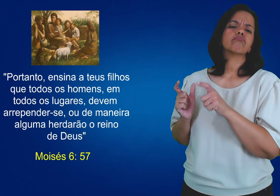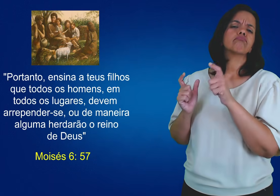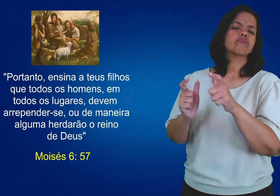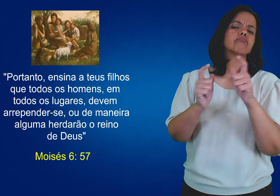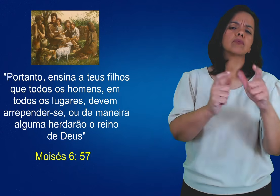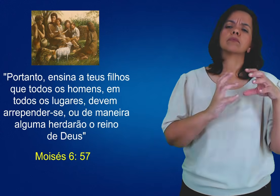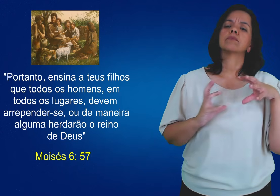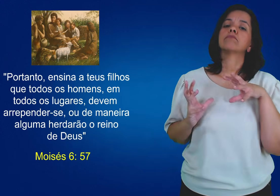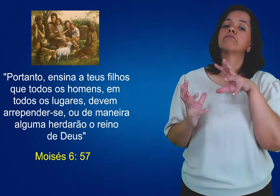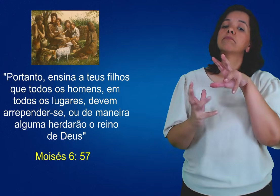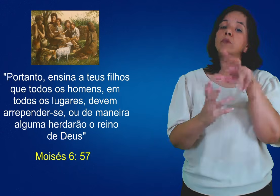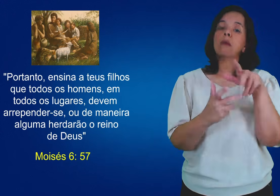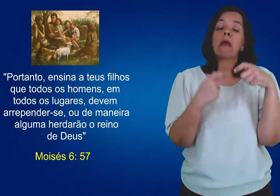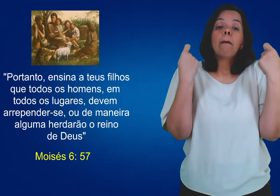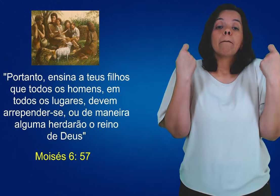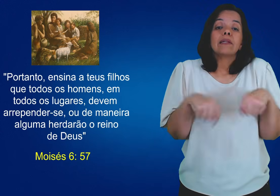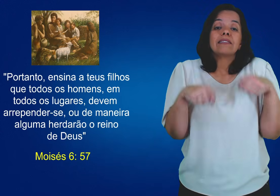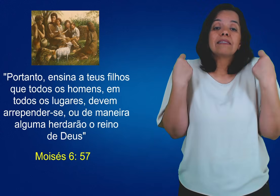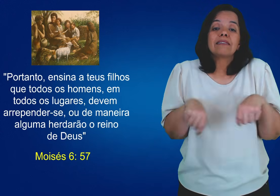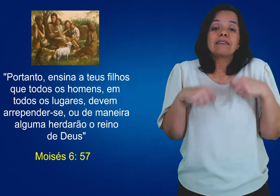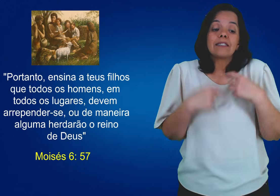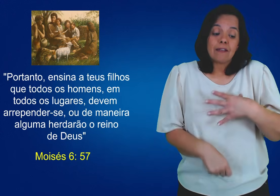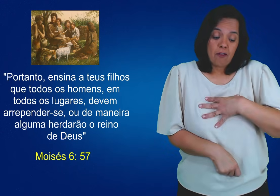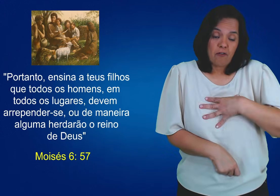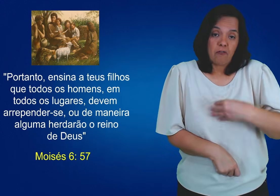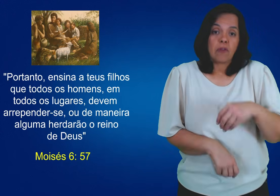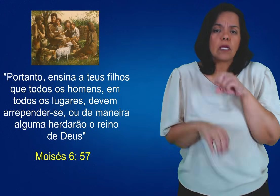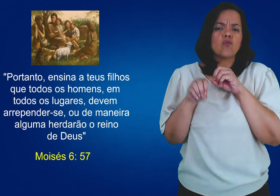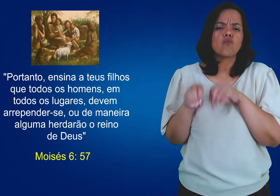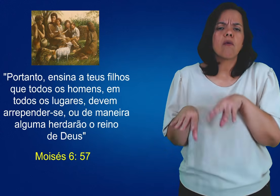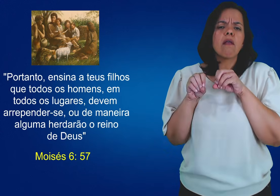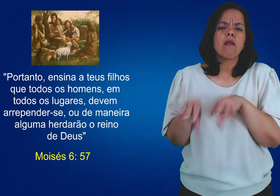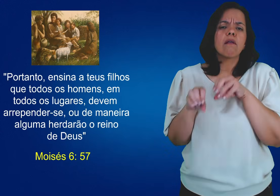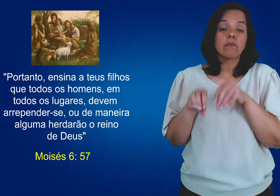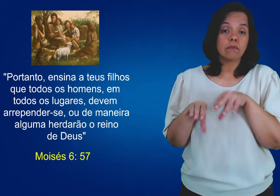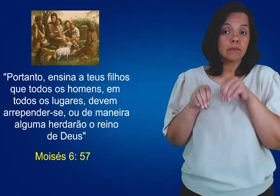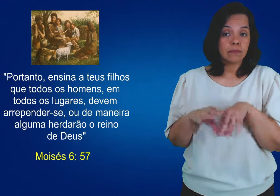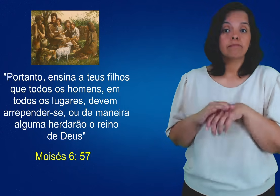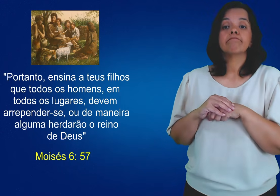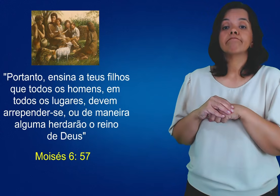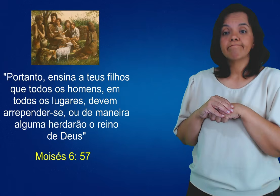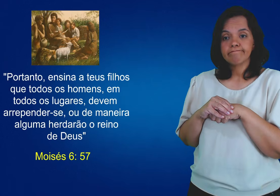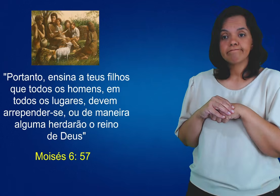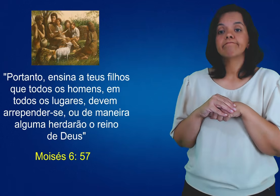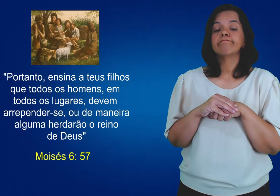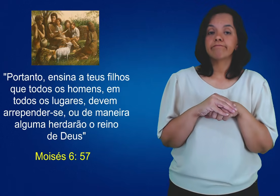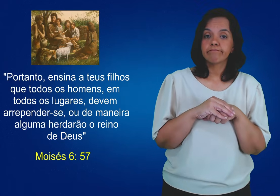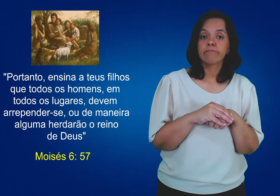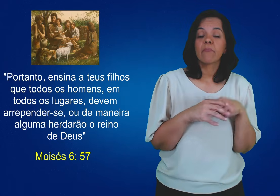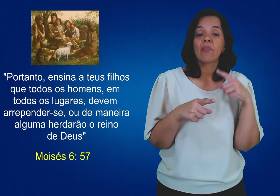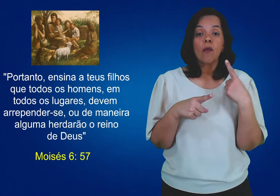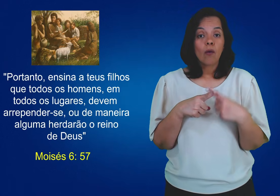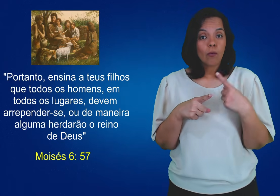não importa o lugar, em todos os lugares, precisa ensinar a seus filhos.